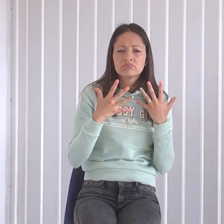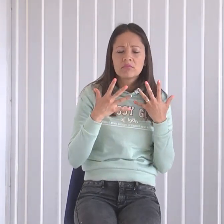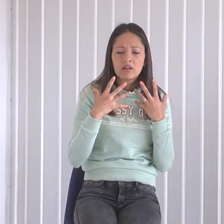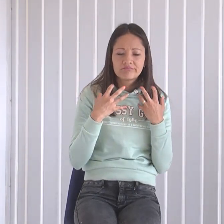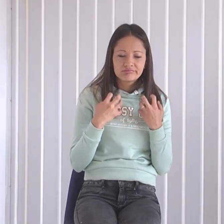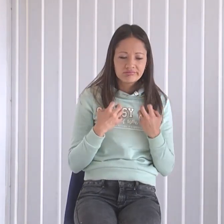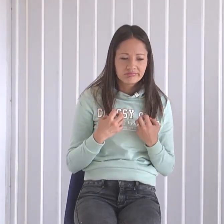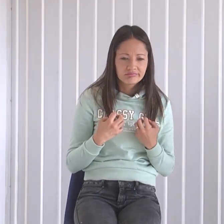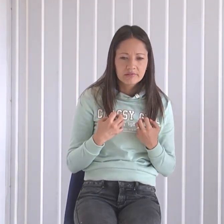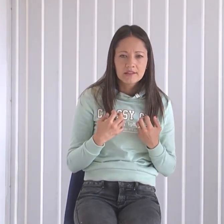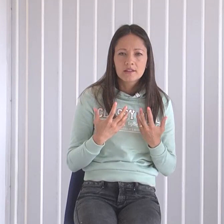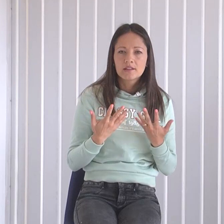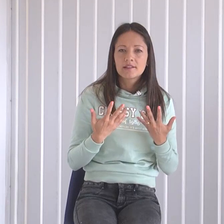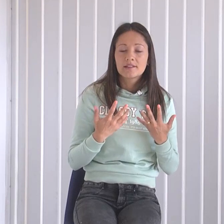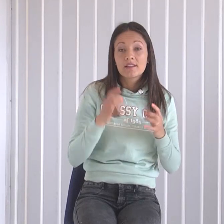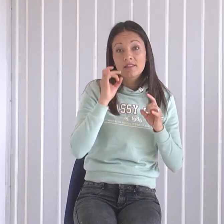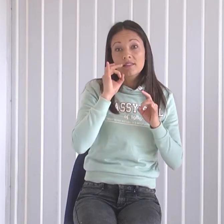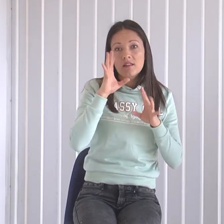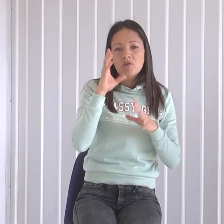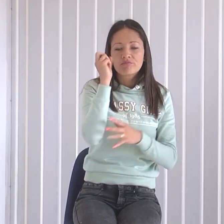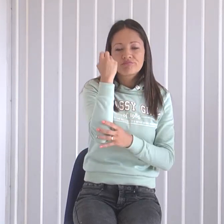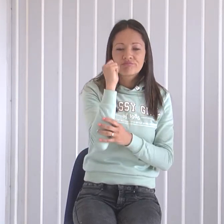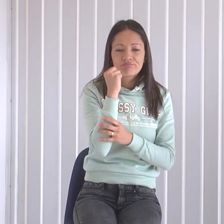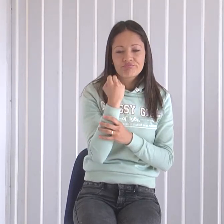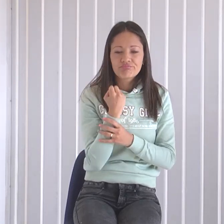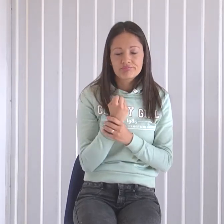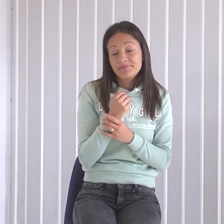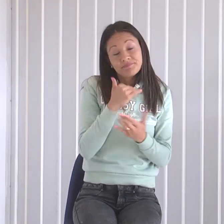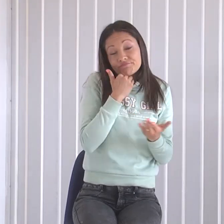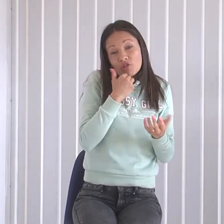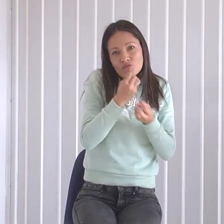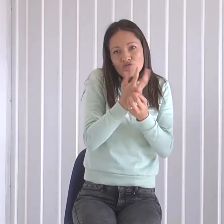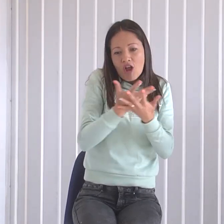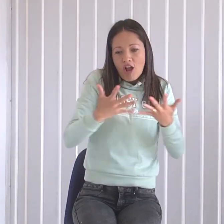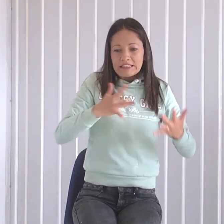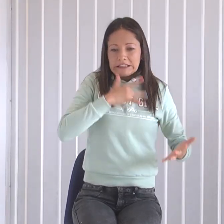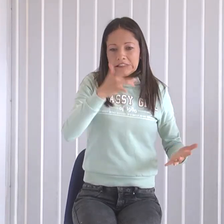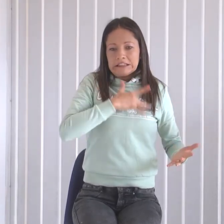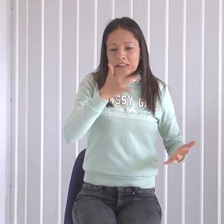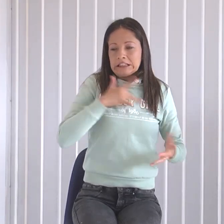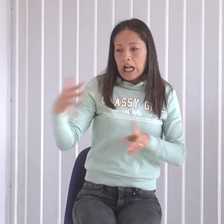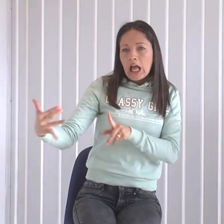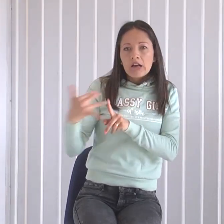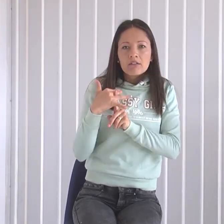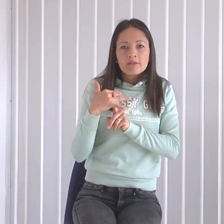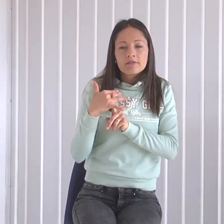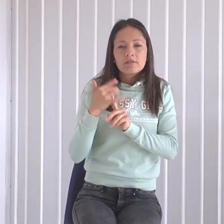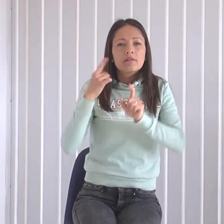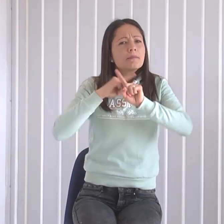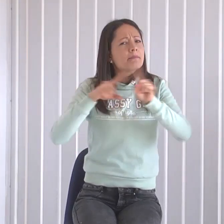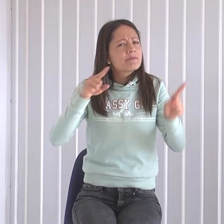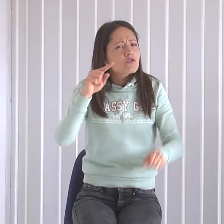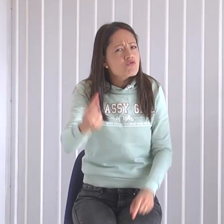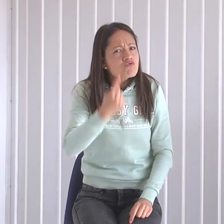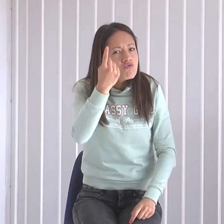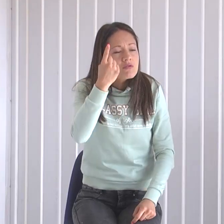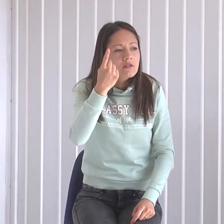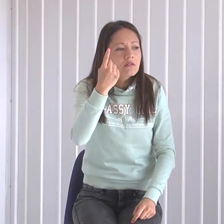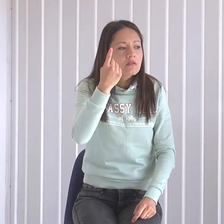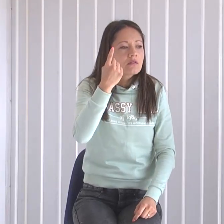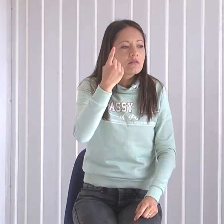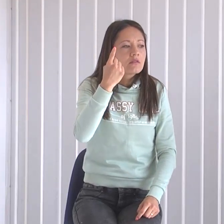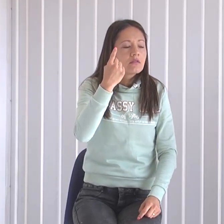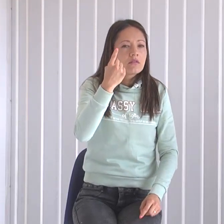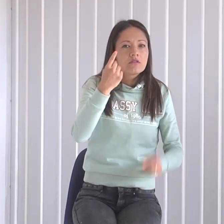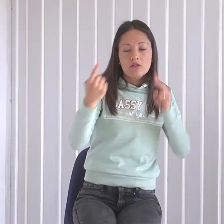decepción, tal vez frustración, no sé, cantidad de sentimientos. En donde lo único que no puede haber, si usted